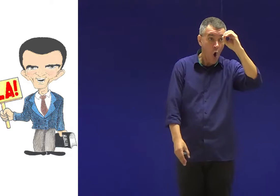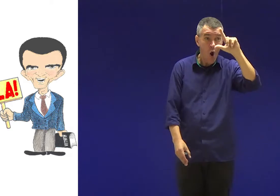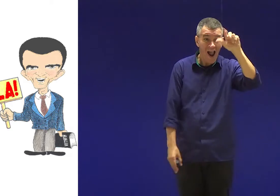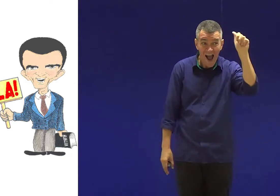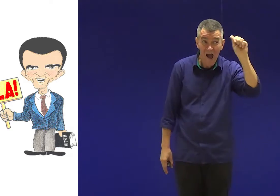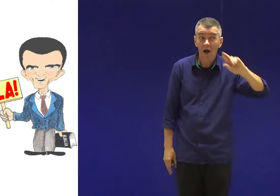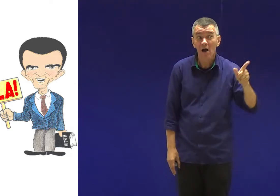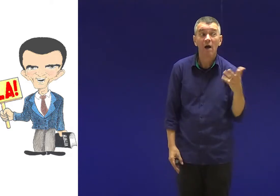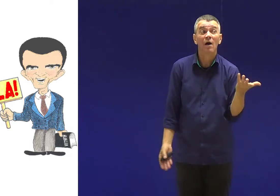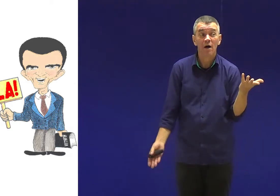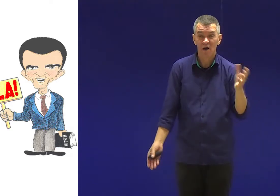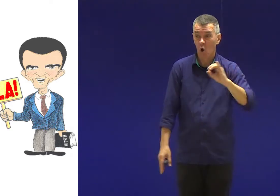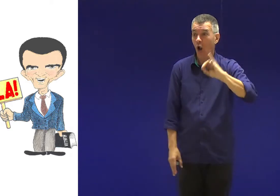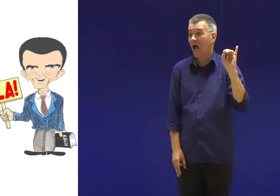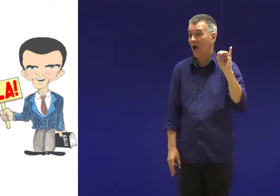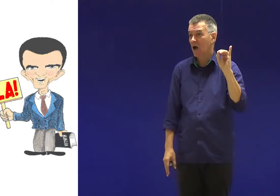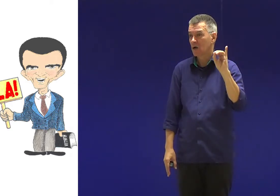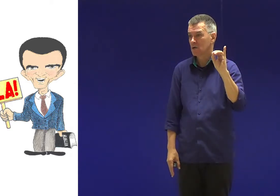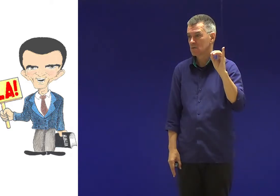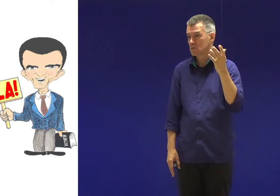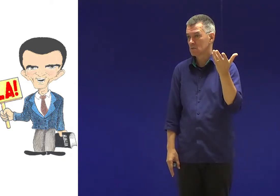Oi é diferente, ele tá dizendo olá.